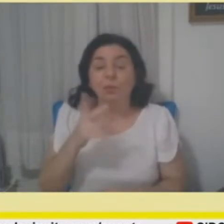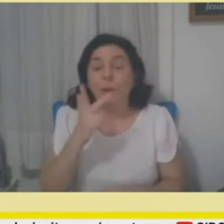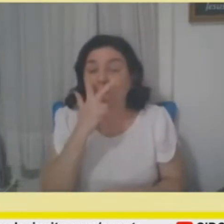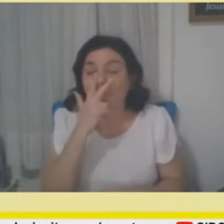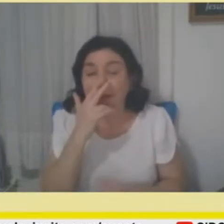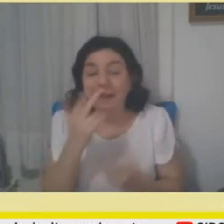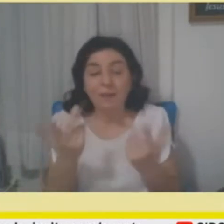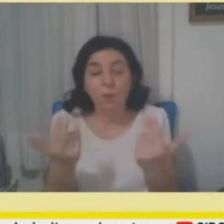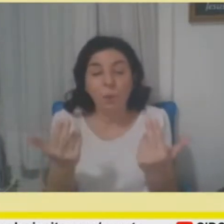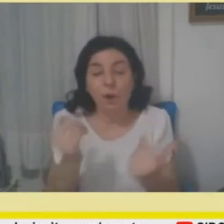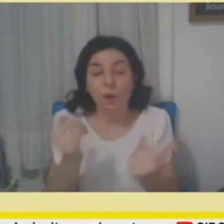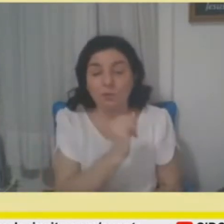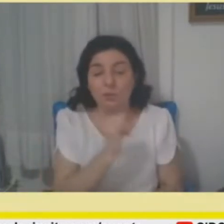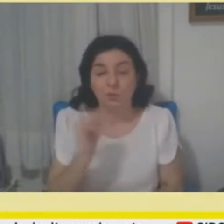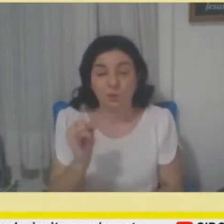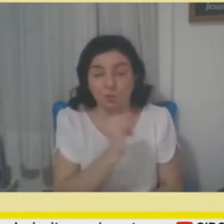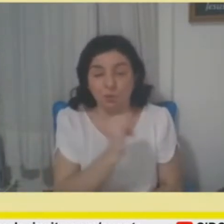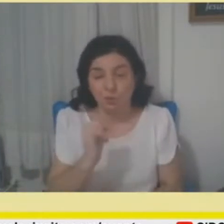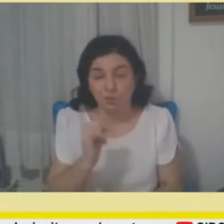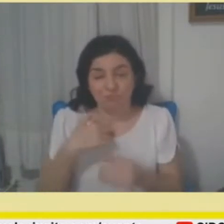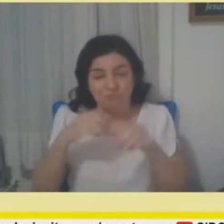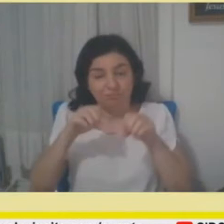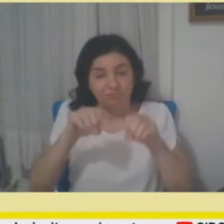começar a trabalhar com os alunos lá na SEADA.